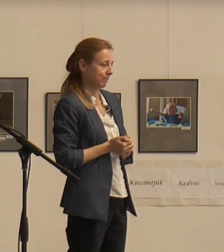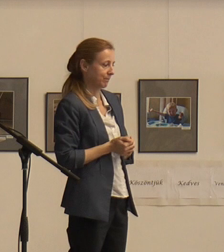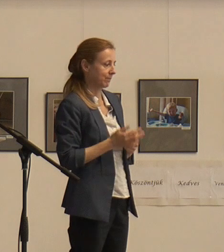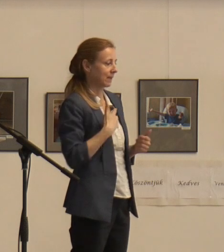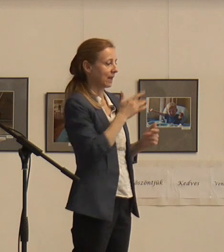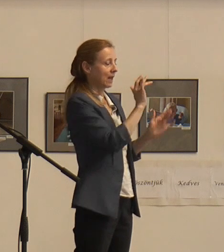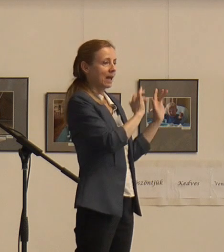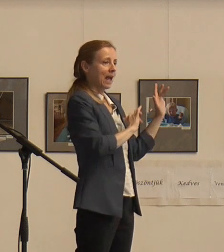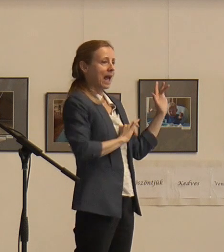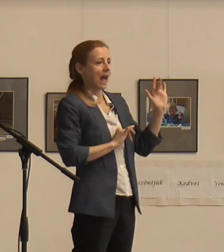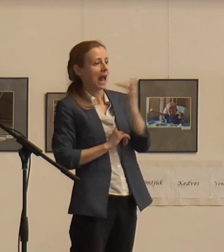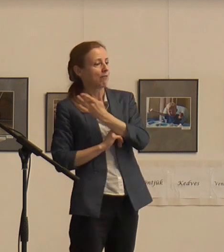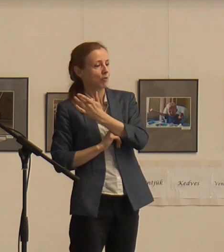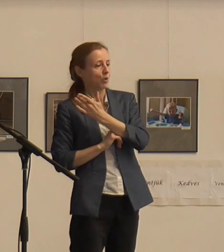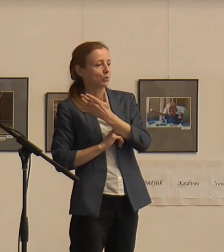Elfordultam,